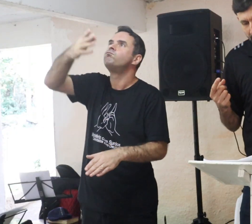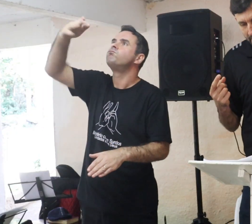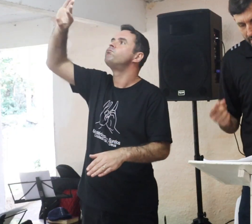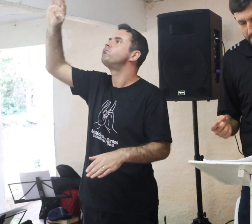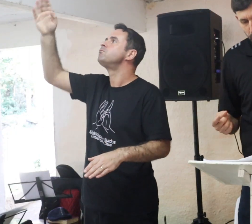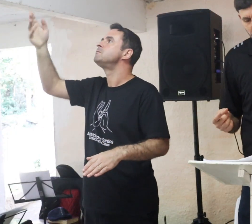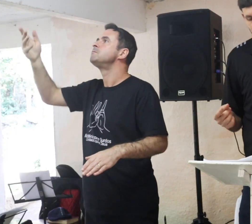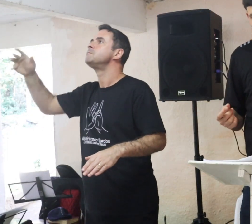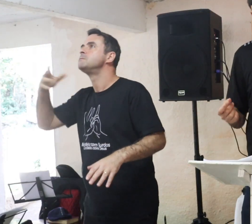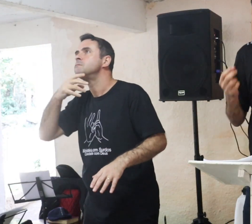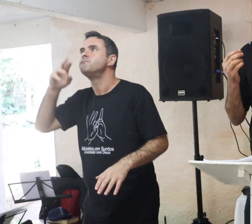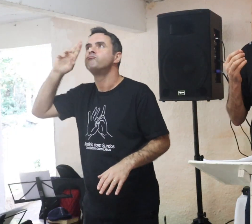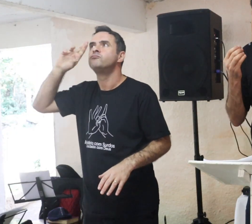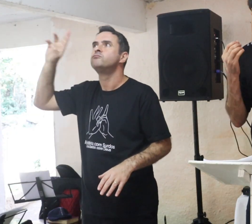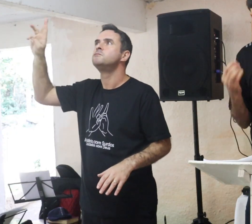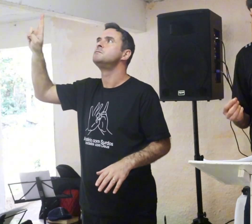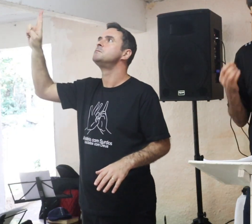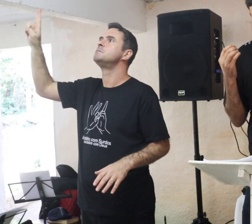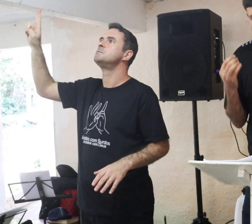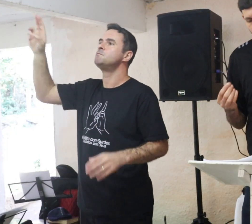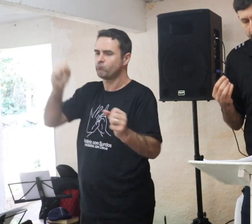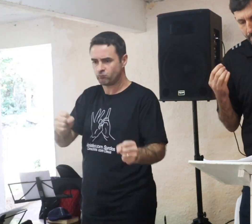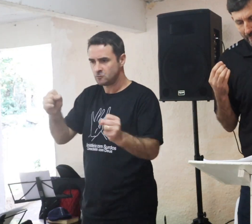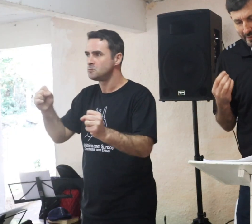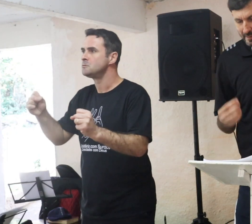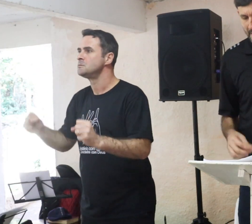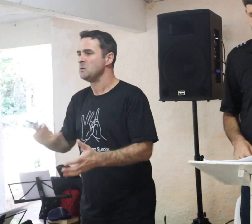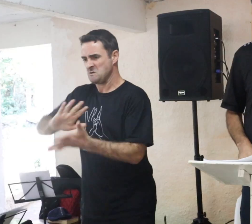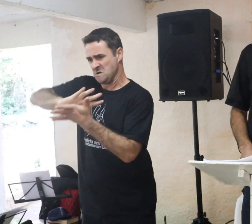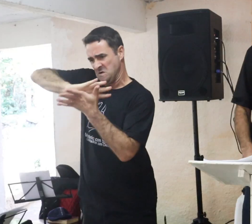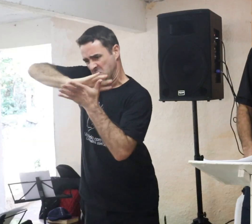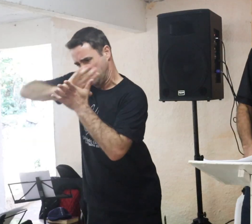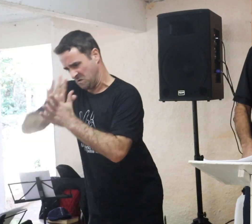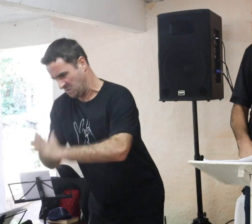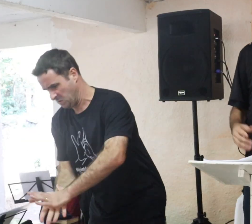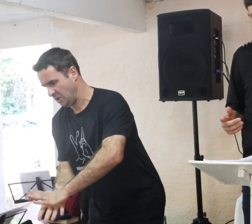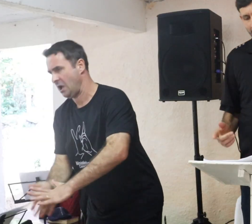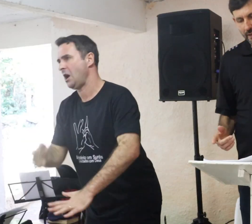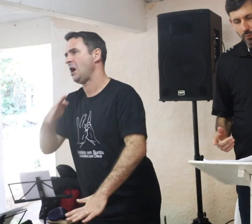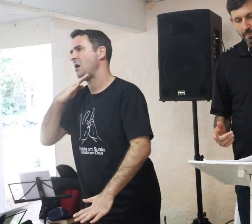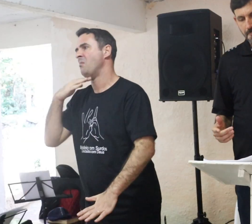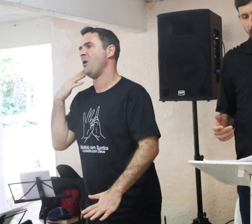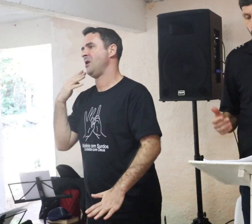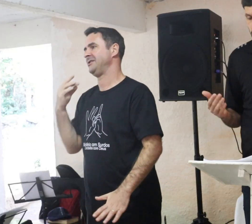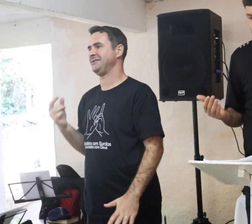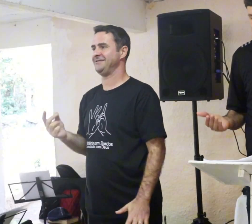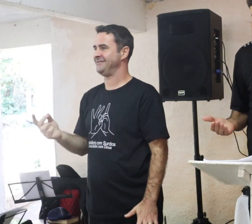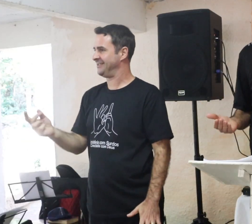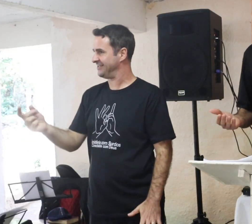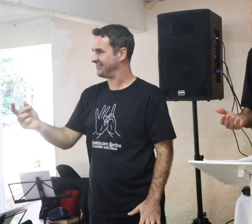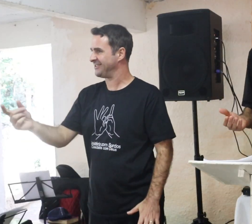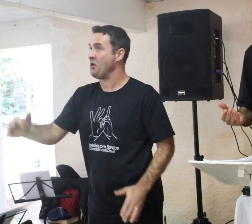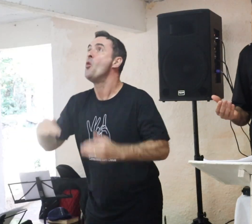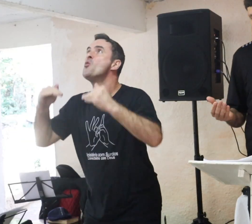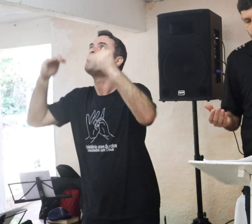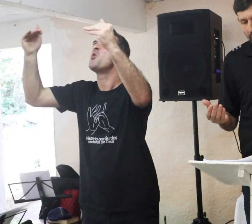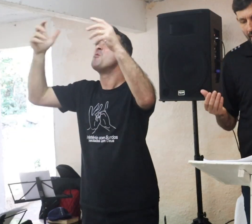Senhor dos exércitos destruirá a morte para sempre. O soberano, o